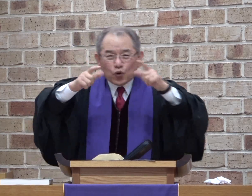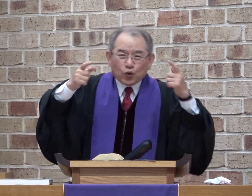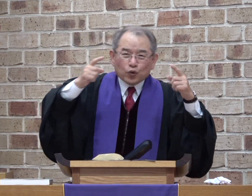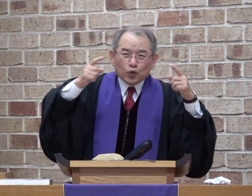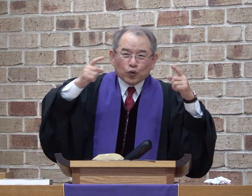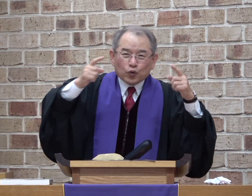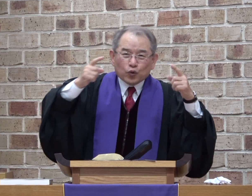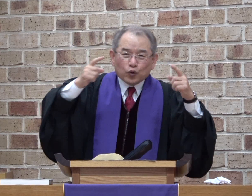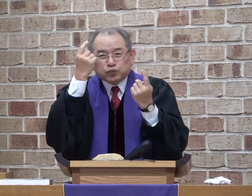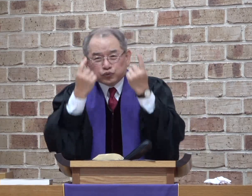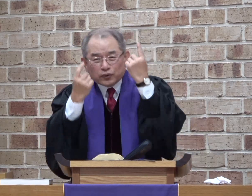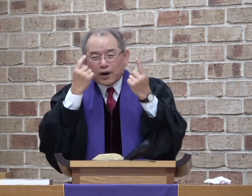침례교회보다